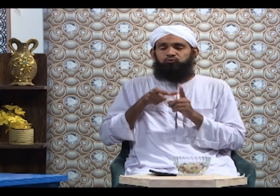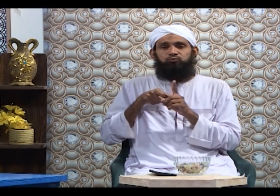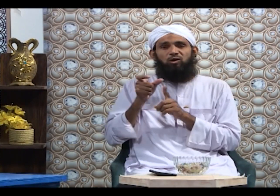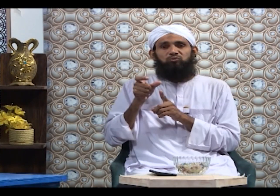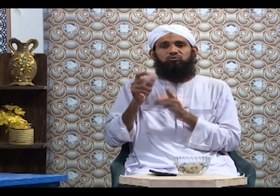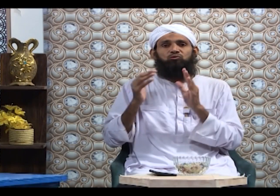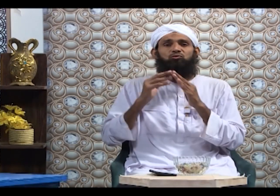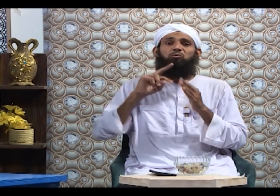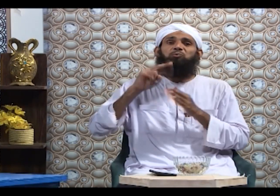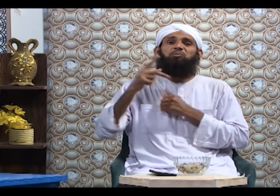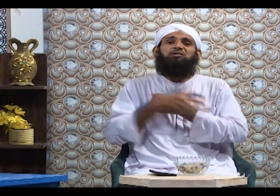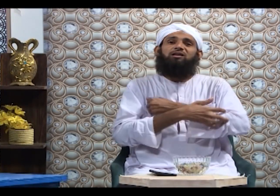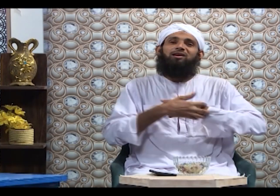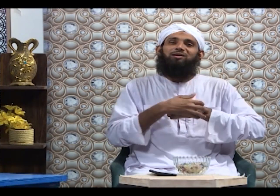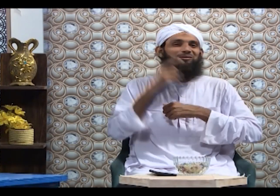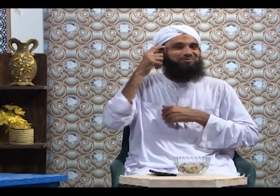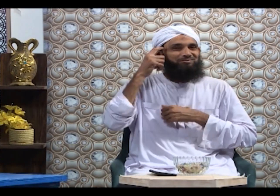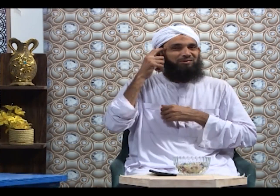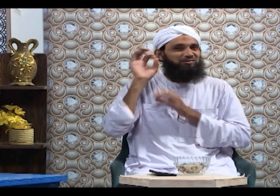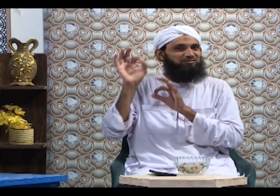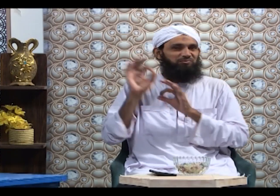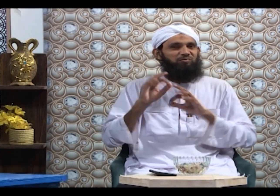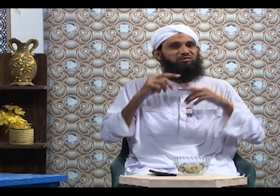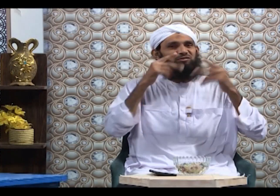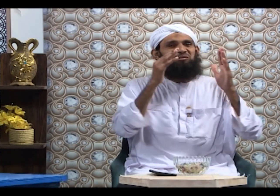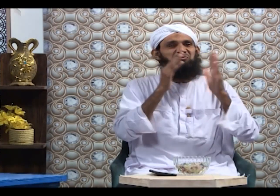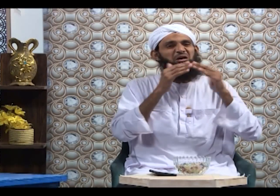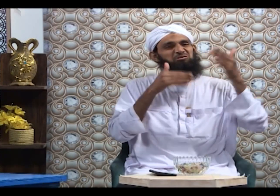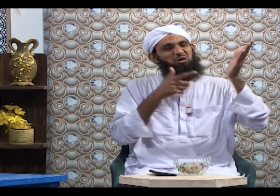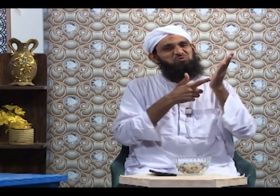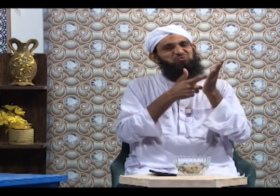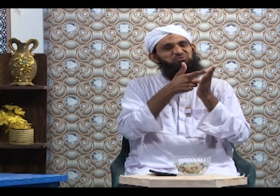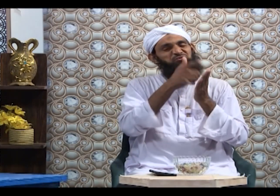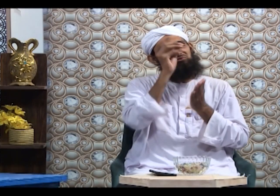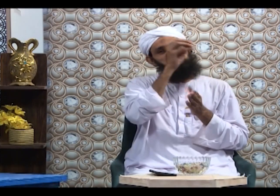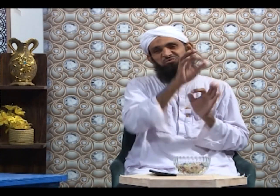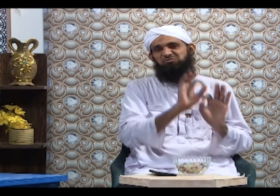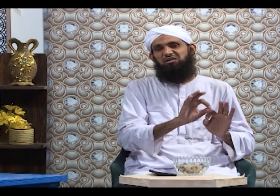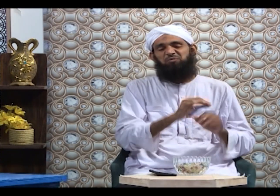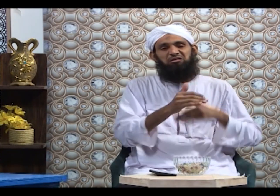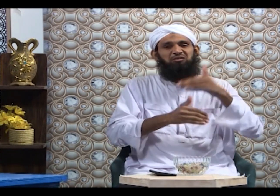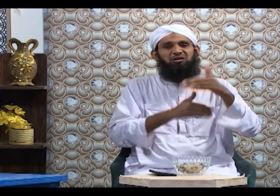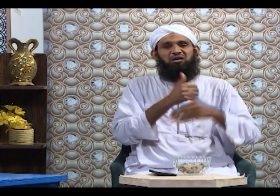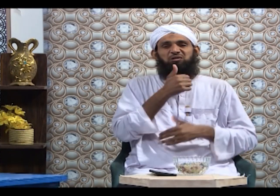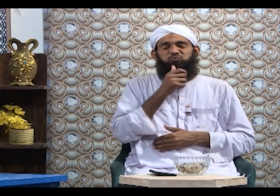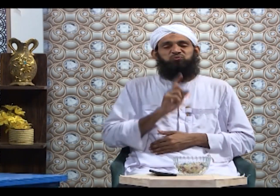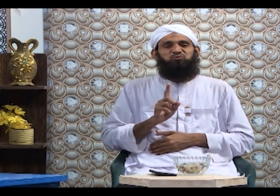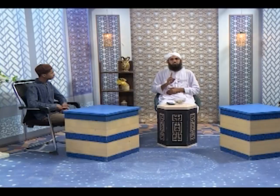کر دیتی ہے، جہاں وہ گھر بار سے دور سسک کر جیتا اور بالآخر دم توڑ جاتا ہے۔ اور